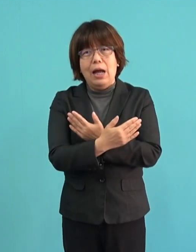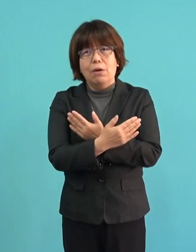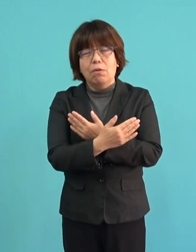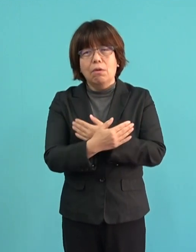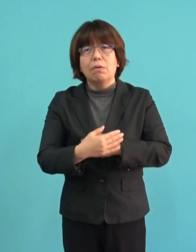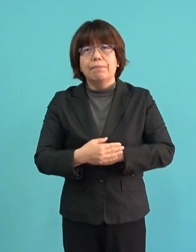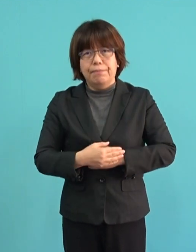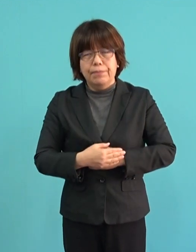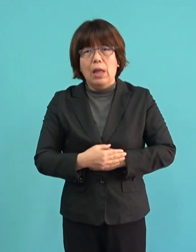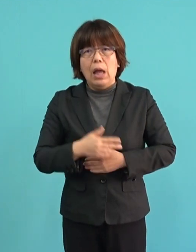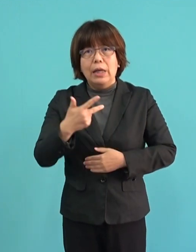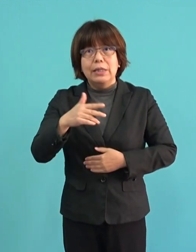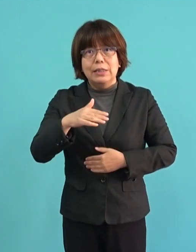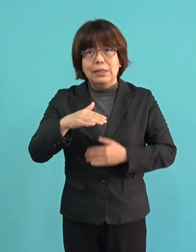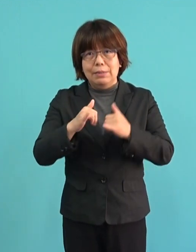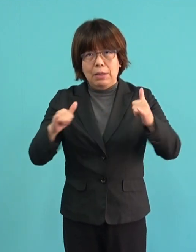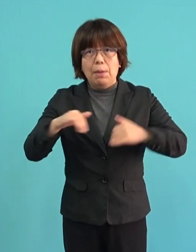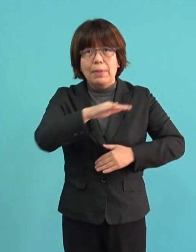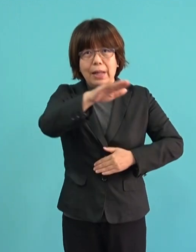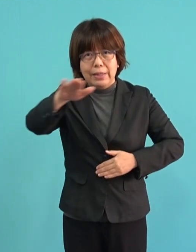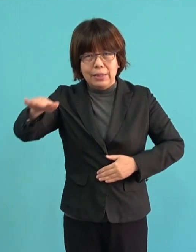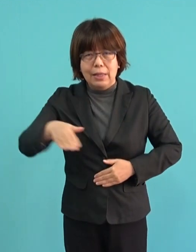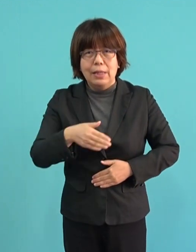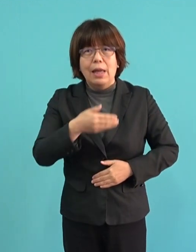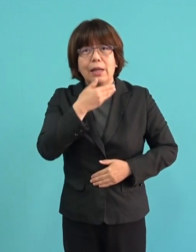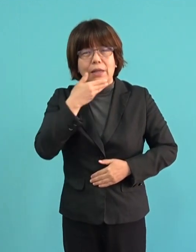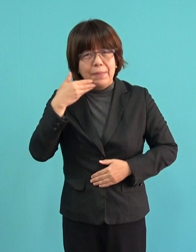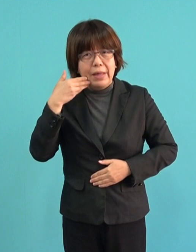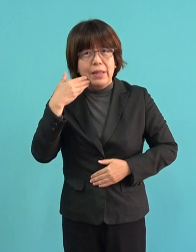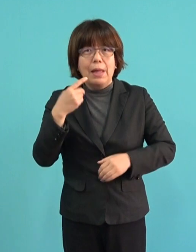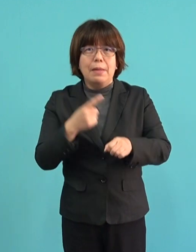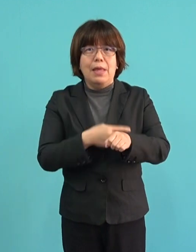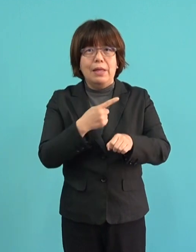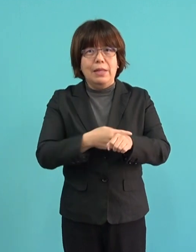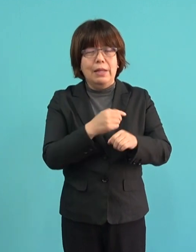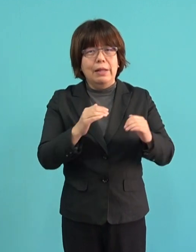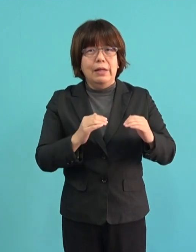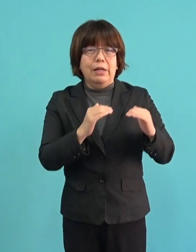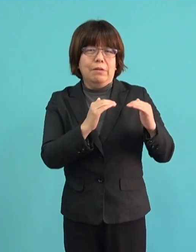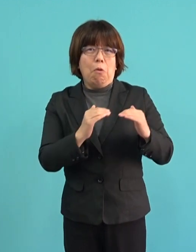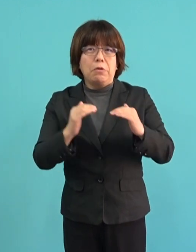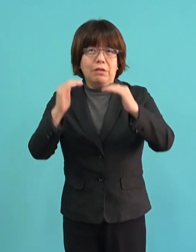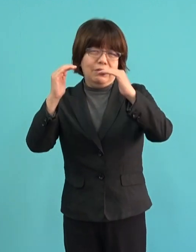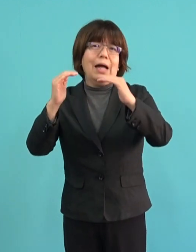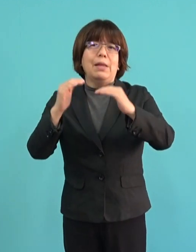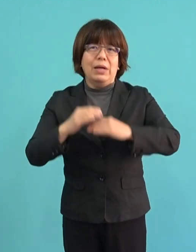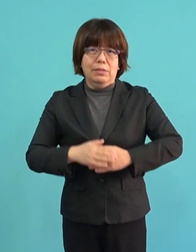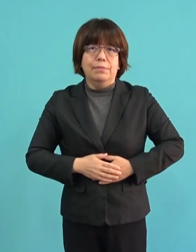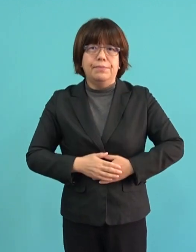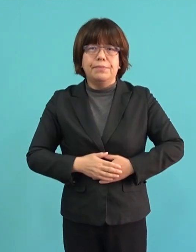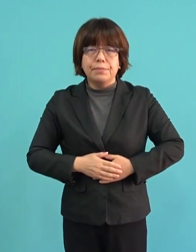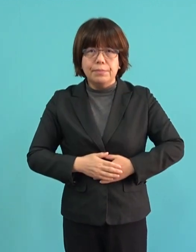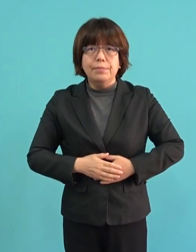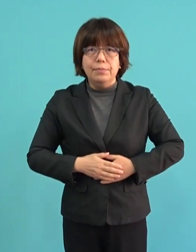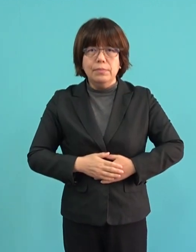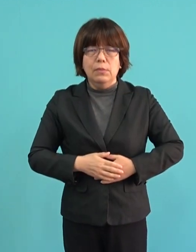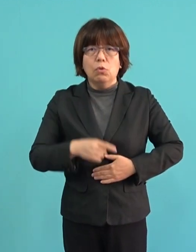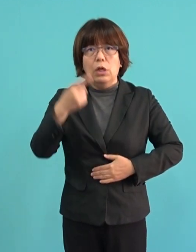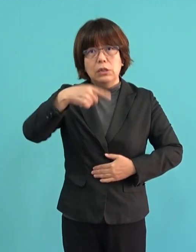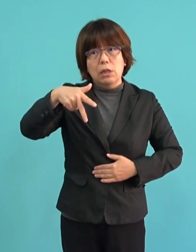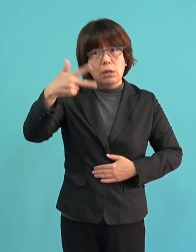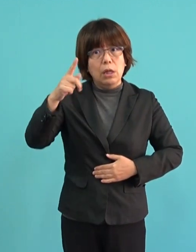これは非常に大きなことで市民の利便性にの向上に大きくつながっていると思いますでそれほどそれと先ほど申し上げたこの